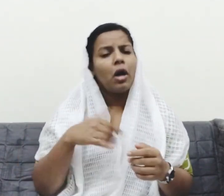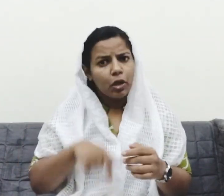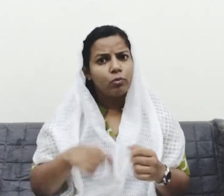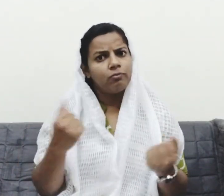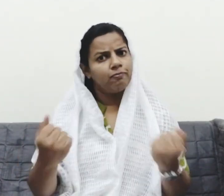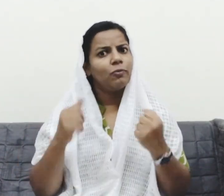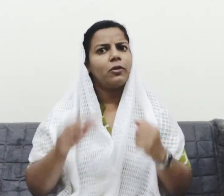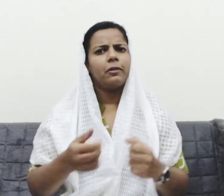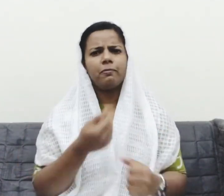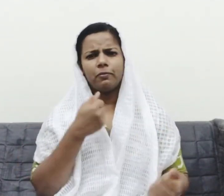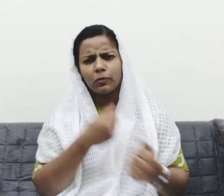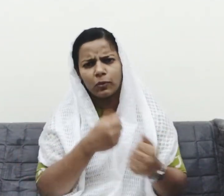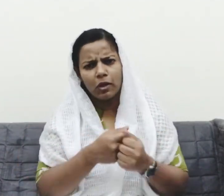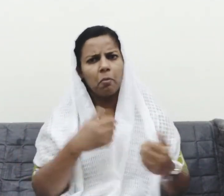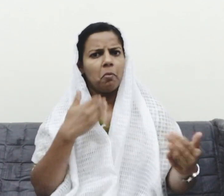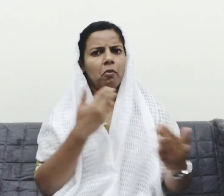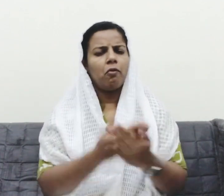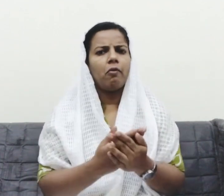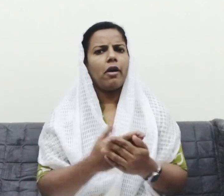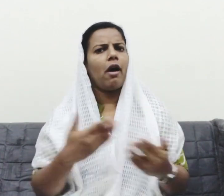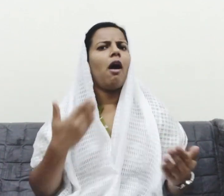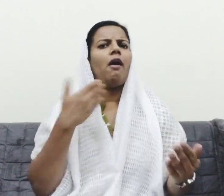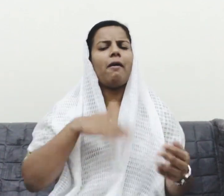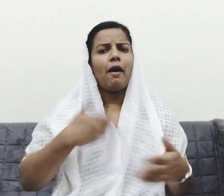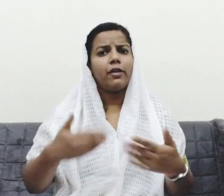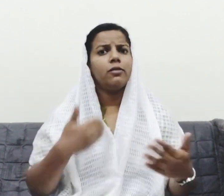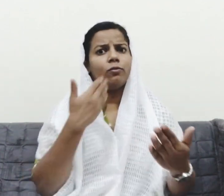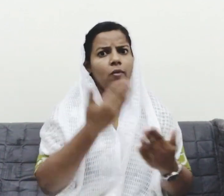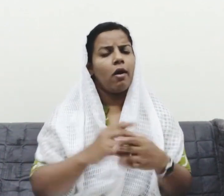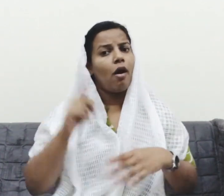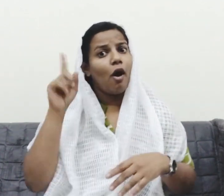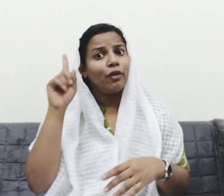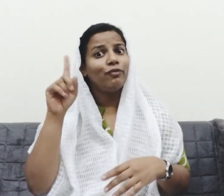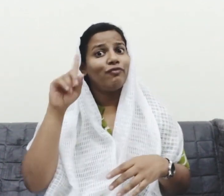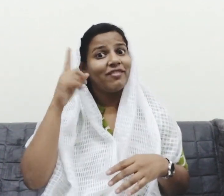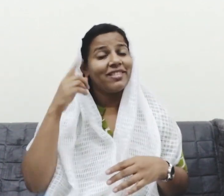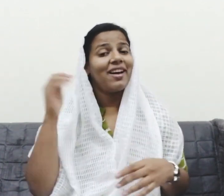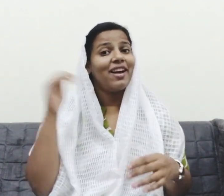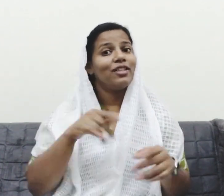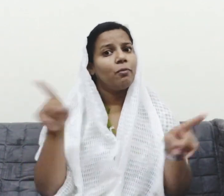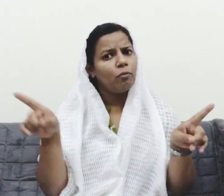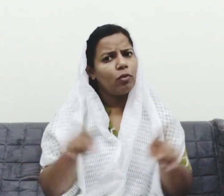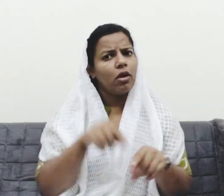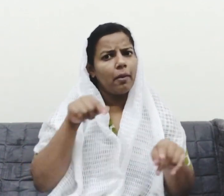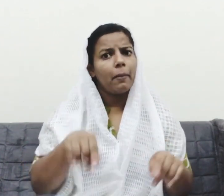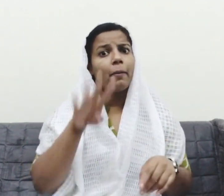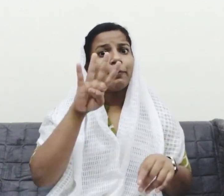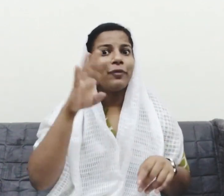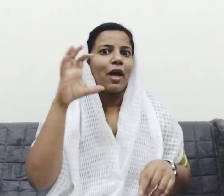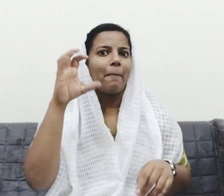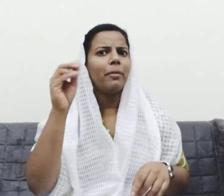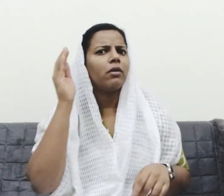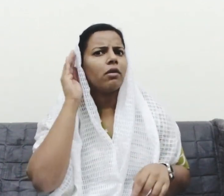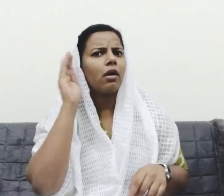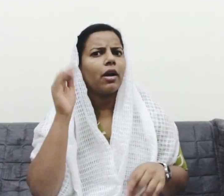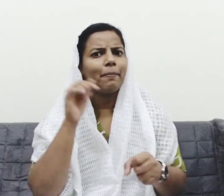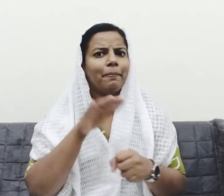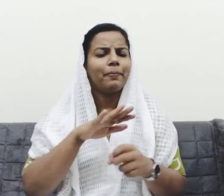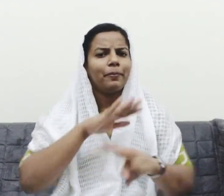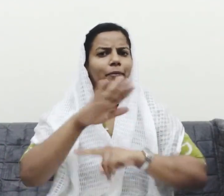കേട്ടോ. പടവെട്ടുവാനും പോകുകയും വരികയും ചെയ്യുവാനും എന്റെ ആരോഗ്യം അന്നത്തെ പോലെ തന്നെ ഇന്നും ഇരിക്കുന്നു. 40-ാമത്തെ വയസ്സിൽ പറഞ്ഞ ആ